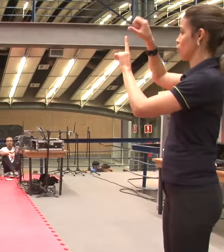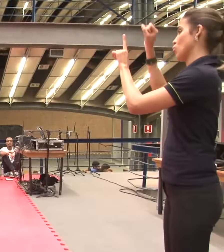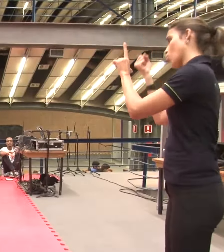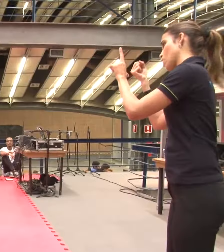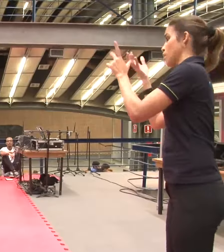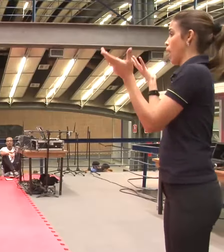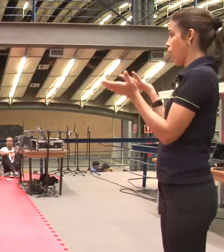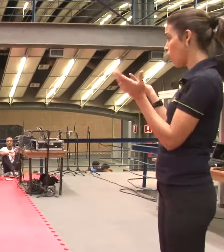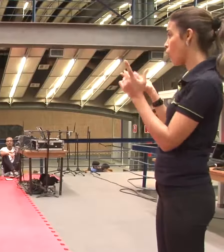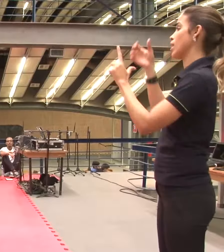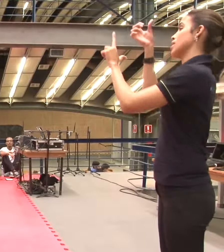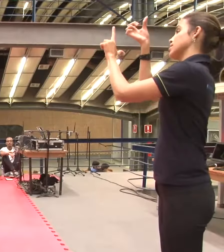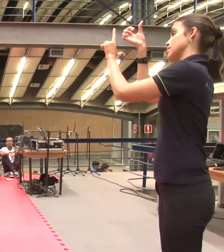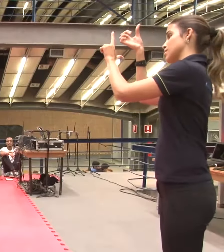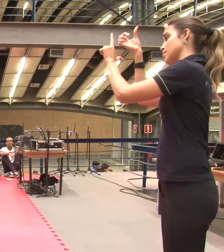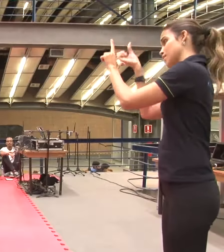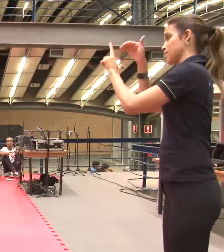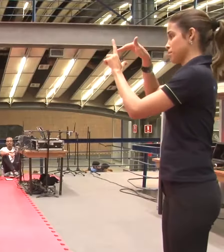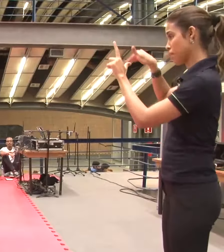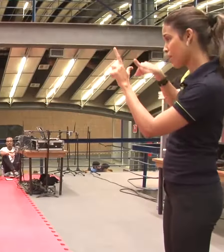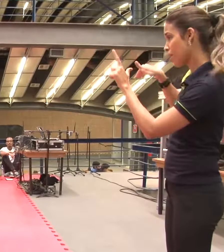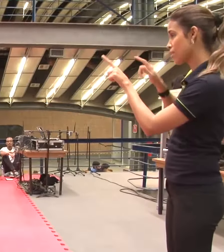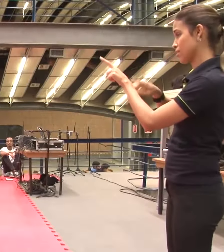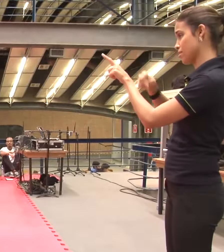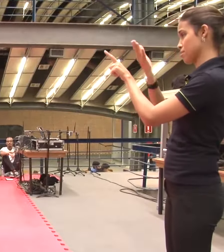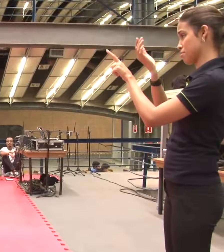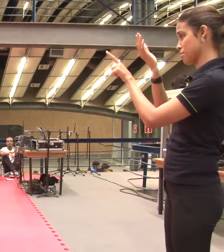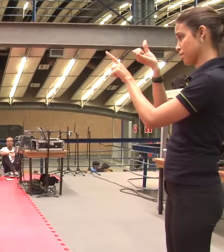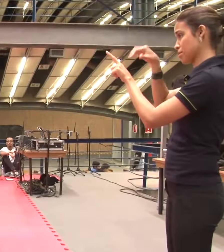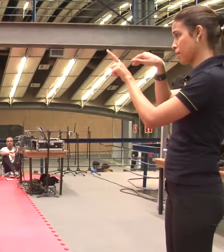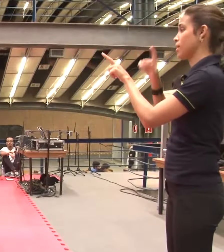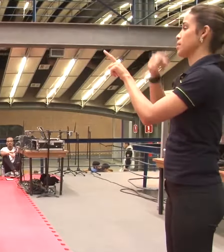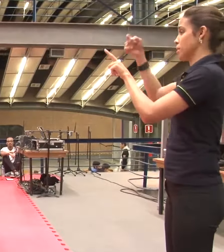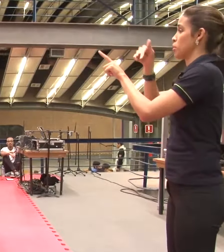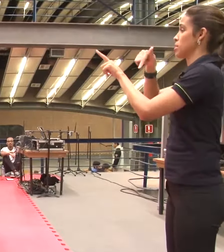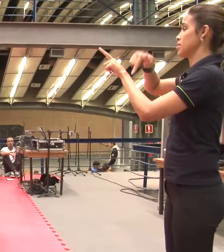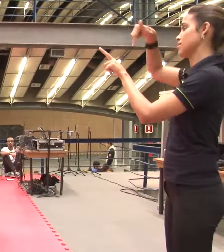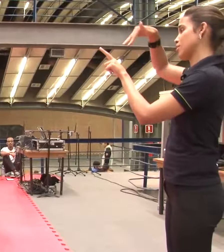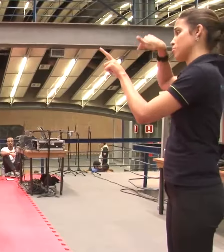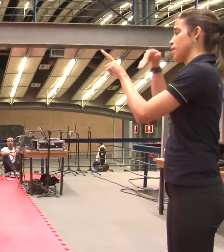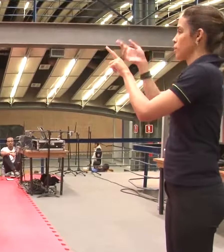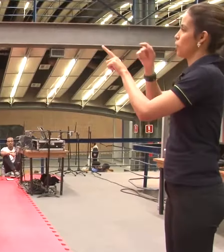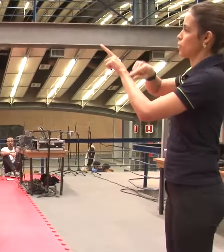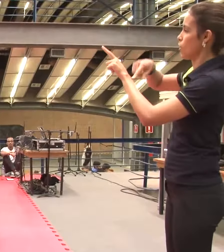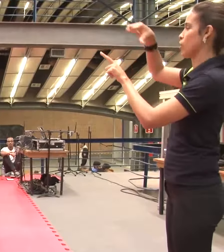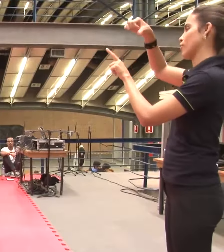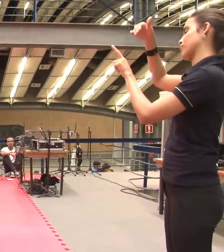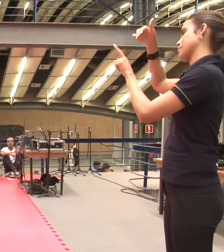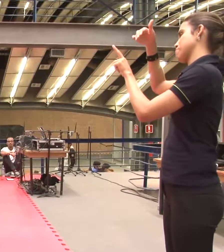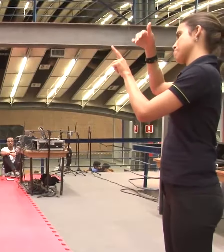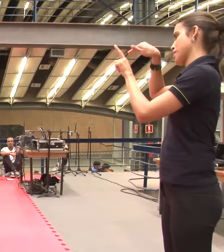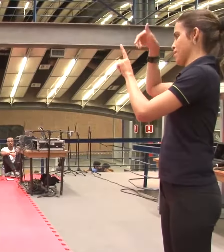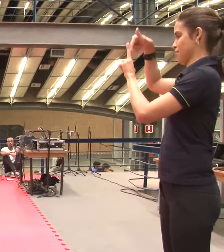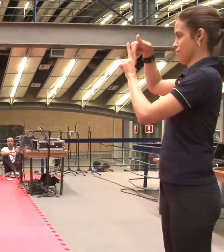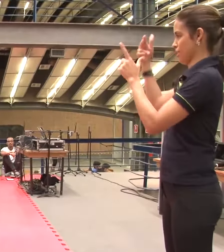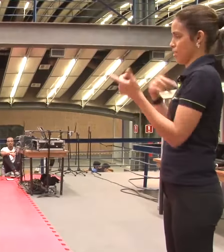Né? Agora a novela das seis e meia, novela das sete e meia, novela das nove e meia. Né? Mas enfim, é uma questão de